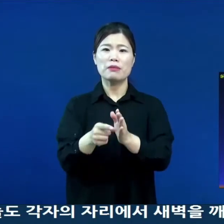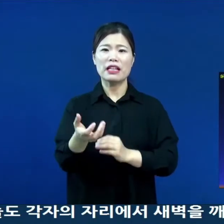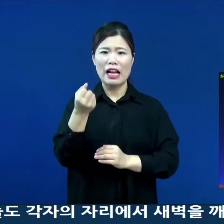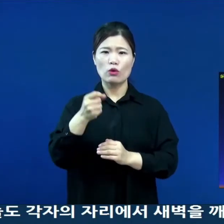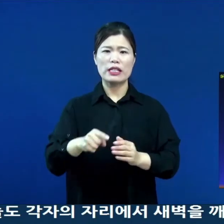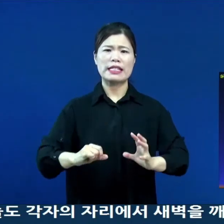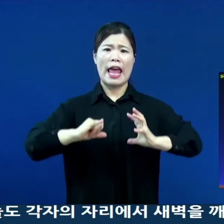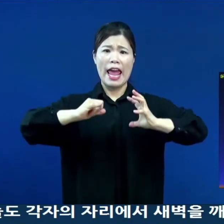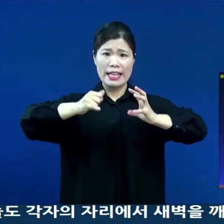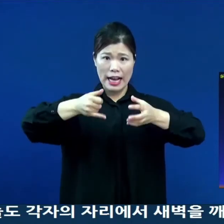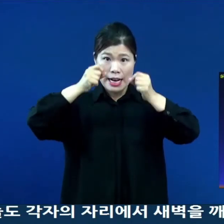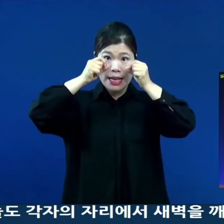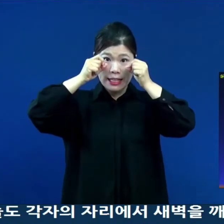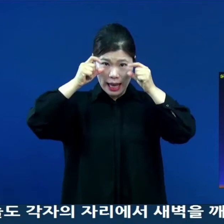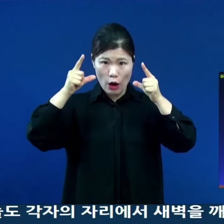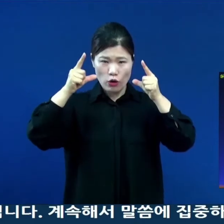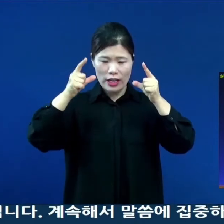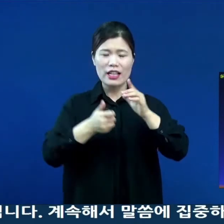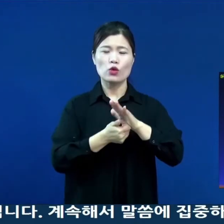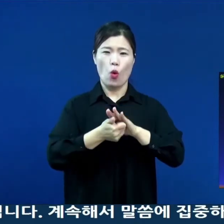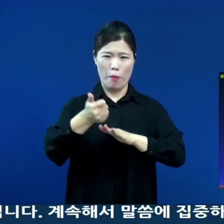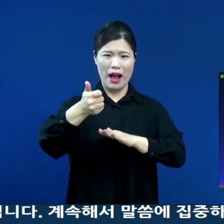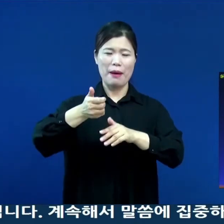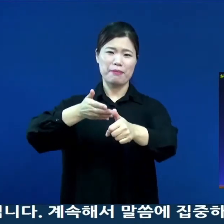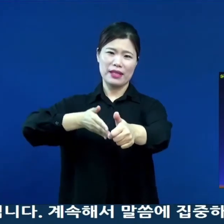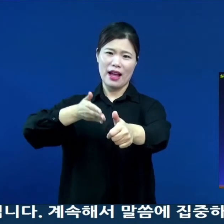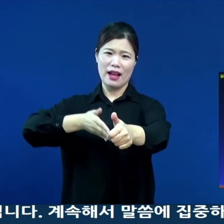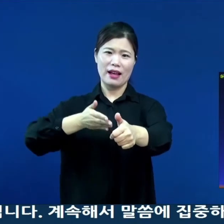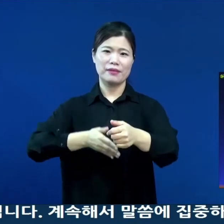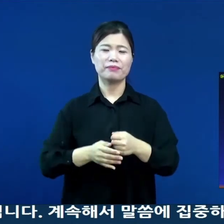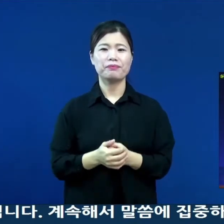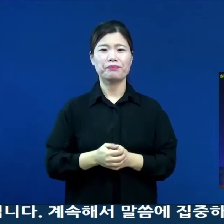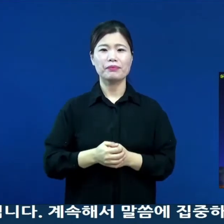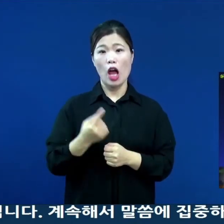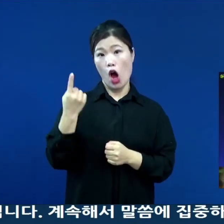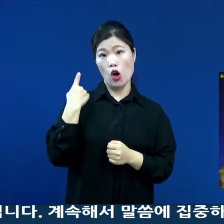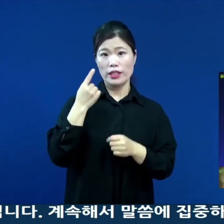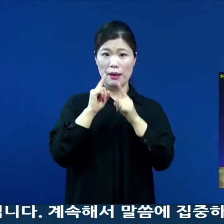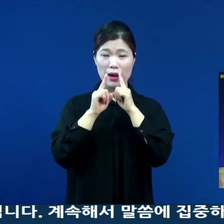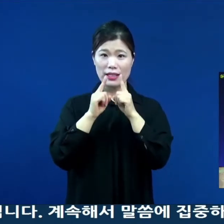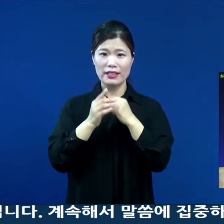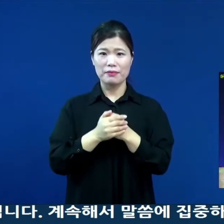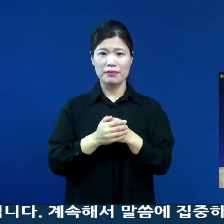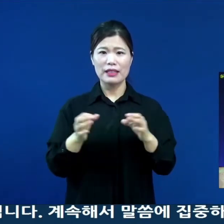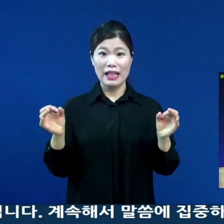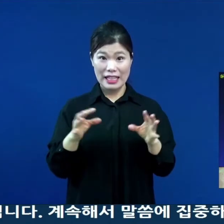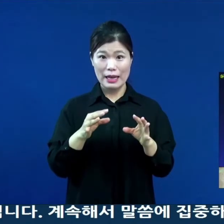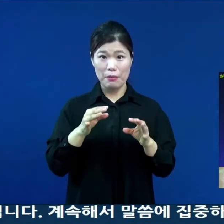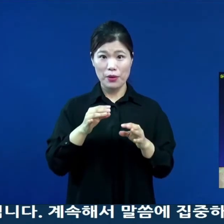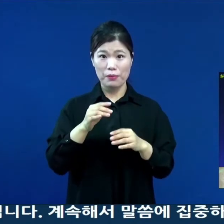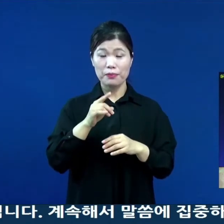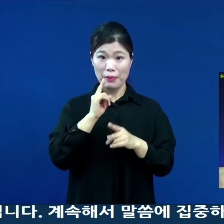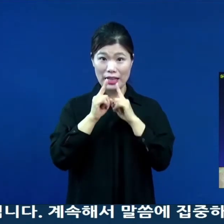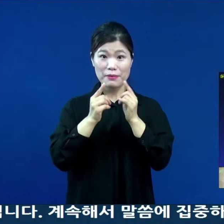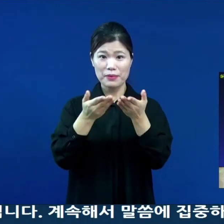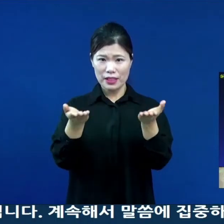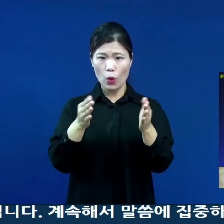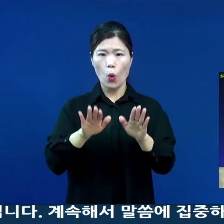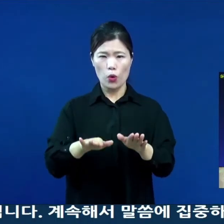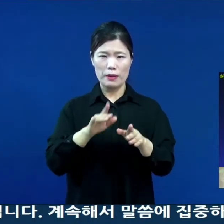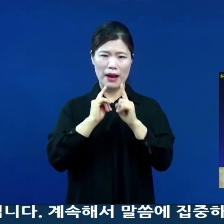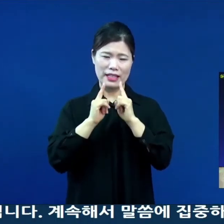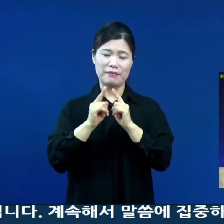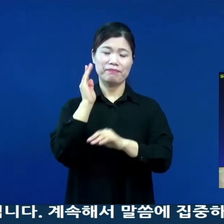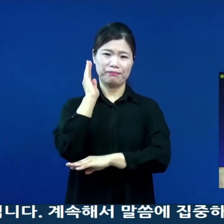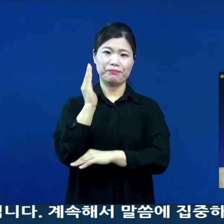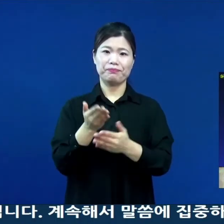세상을 깨울 수 있기를 소망합니다. 어저께 말씀 잠시 둘러보고 오늘 말씀으로